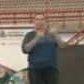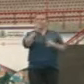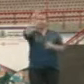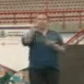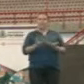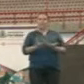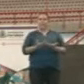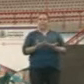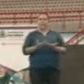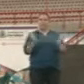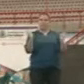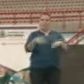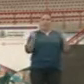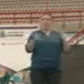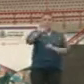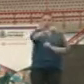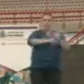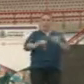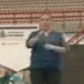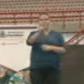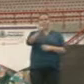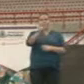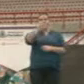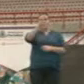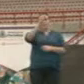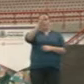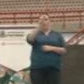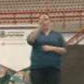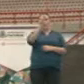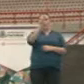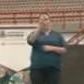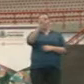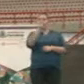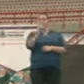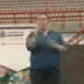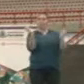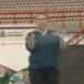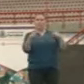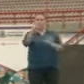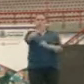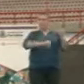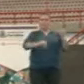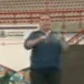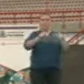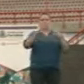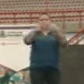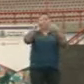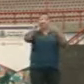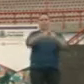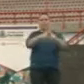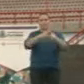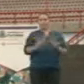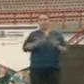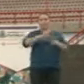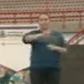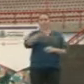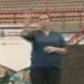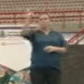que Lutero achou que podia mudar a igreja, que Colombo achou que podia mudar as rotas, e